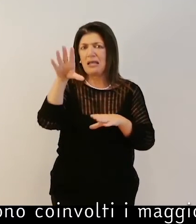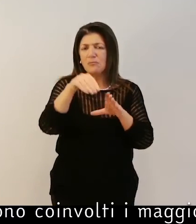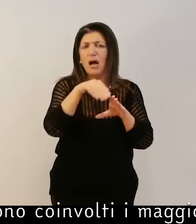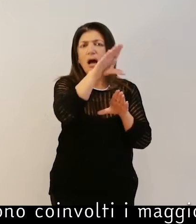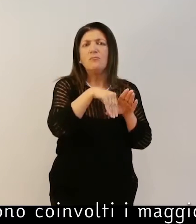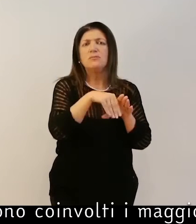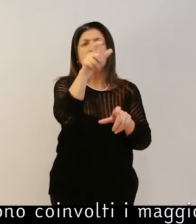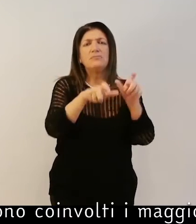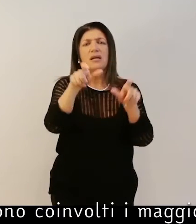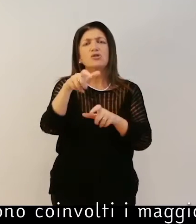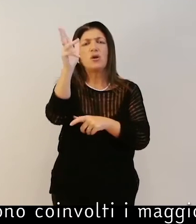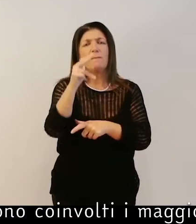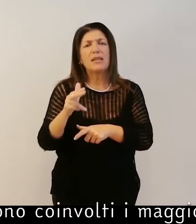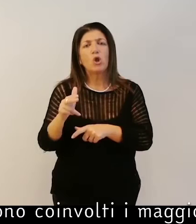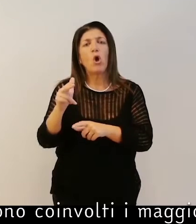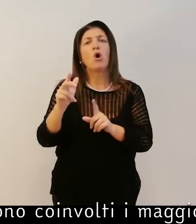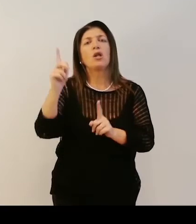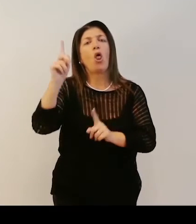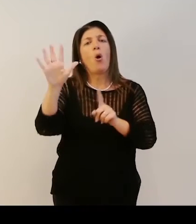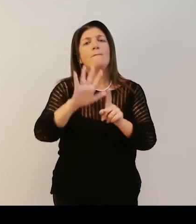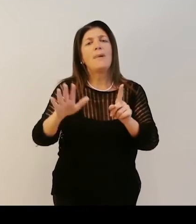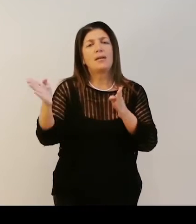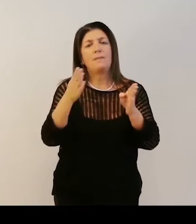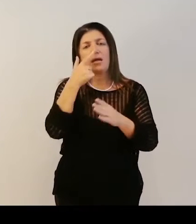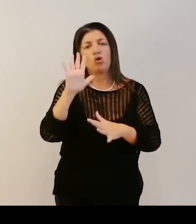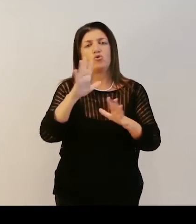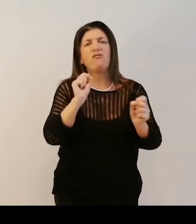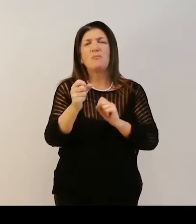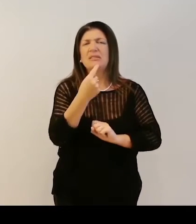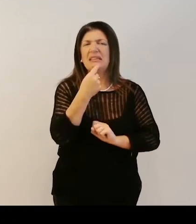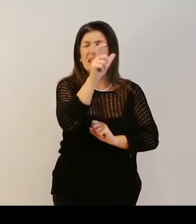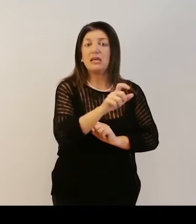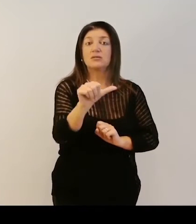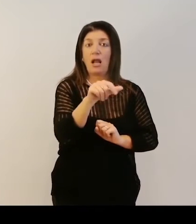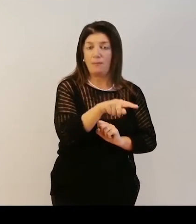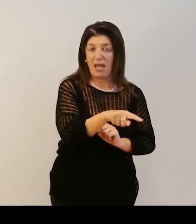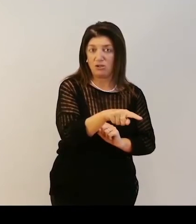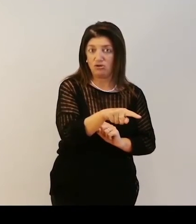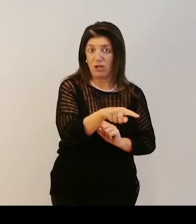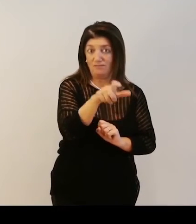maggiori pittori lombardi dell'epoca, tra cui il Salmeggia,